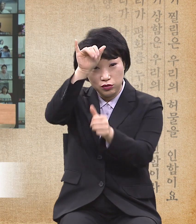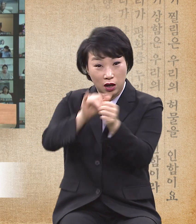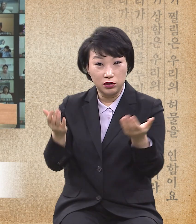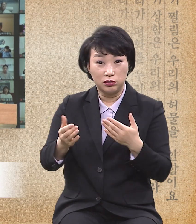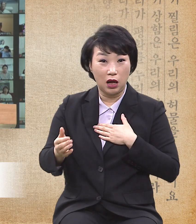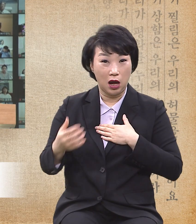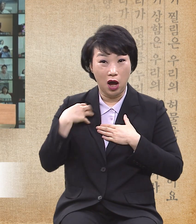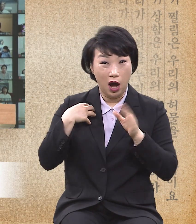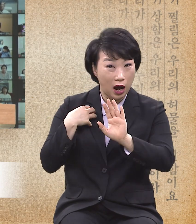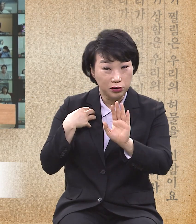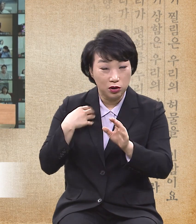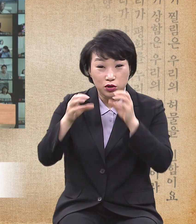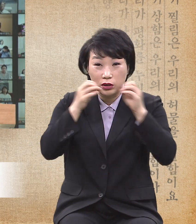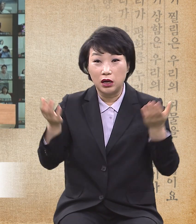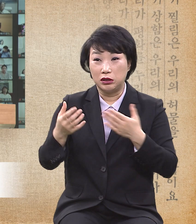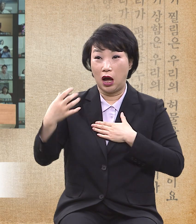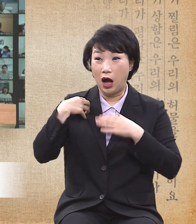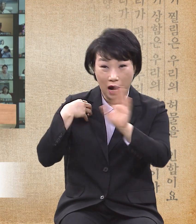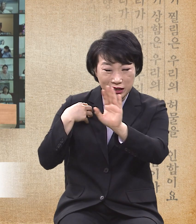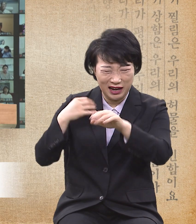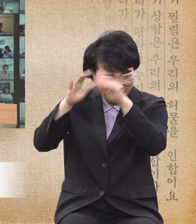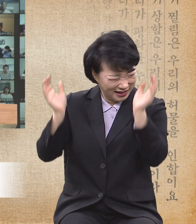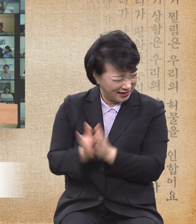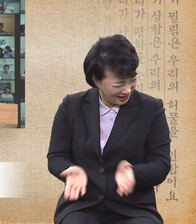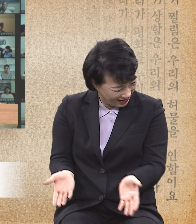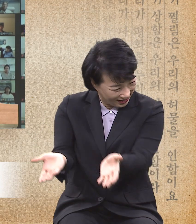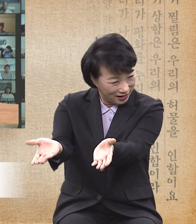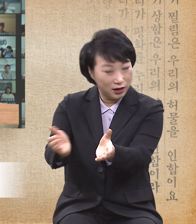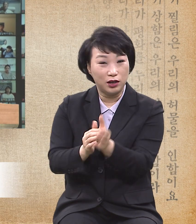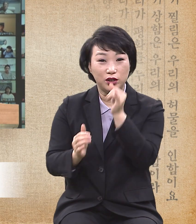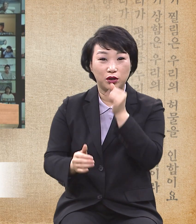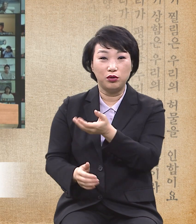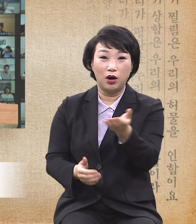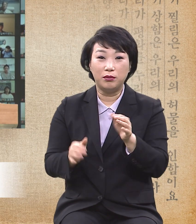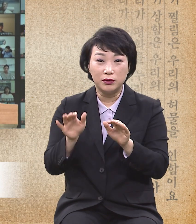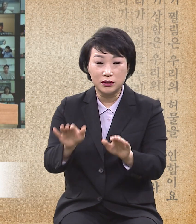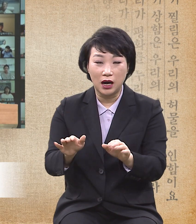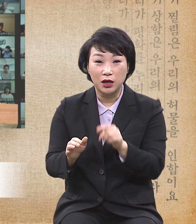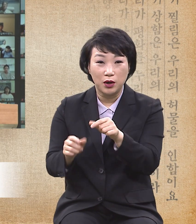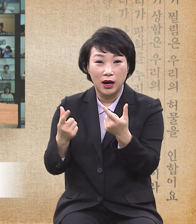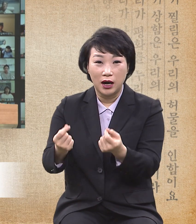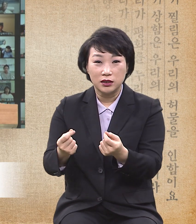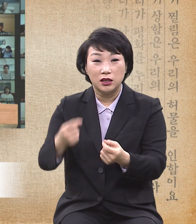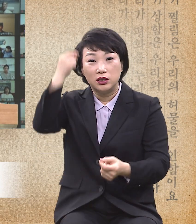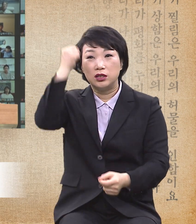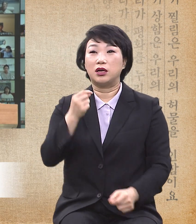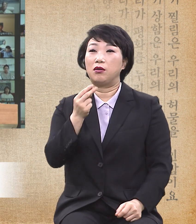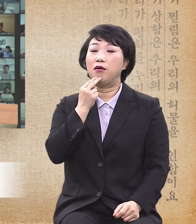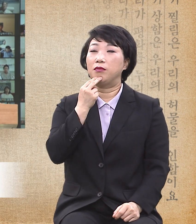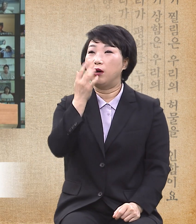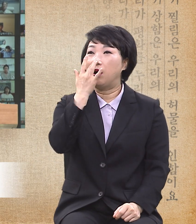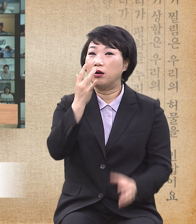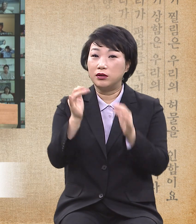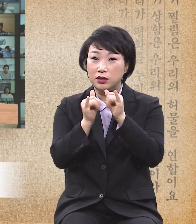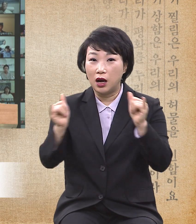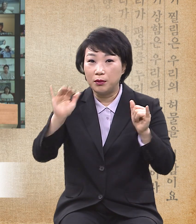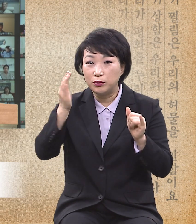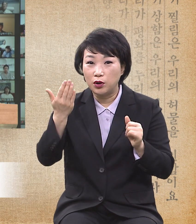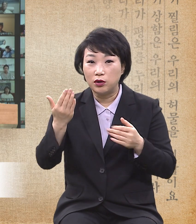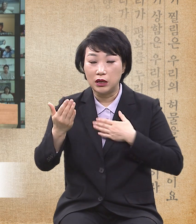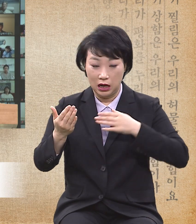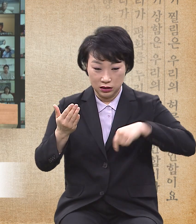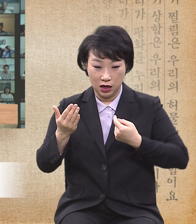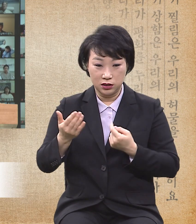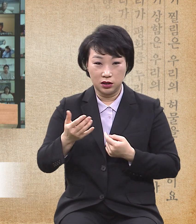아니고, 전도할 일도 내 일이 아니고, 다 내 일이 아니오. 아주 이렇게 감각 없는 자들요,